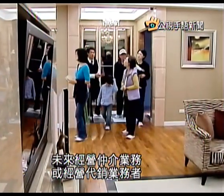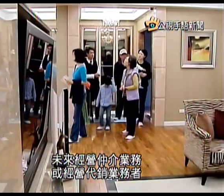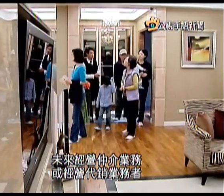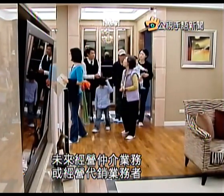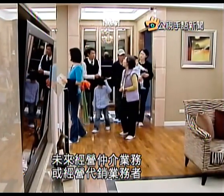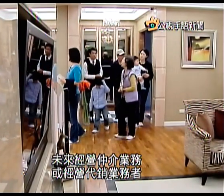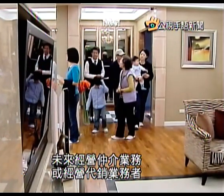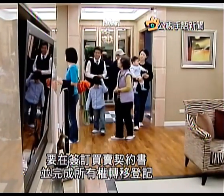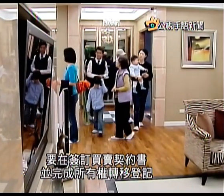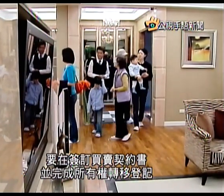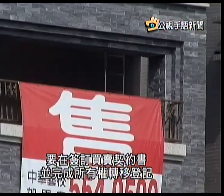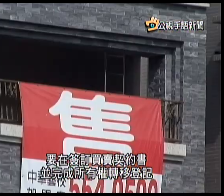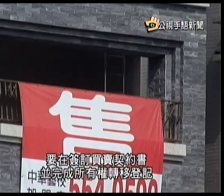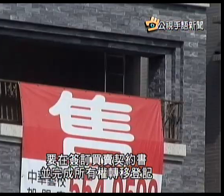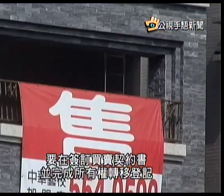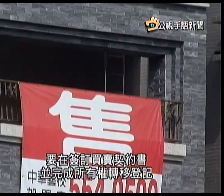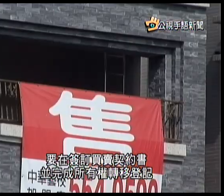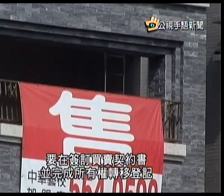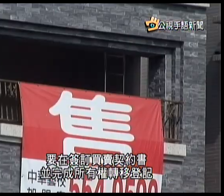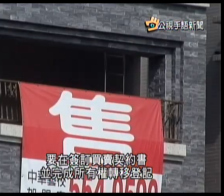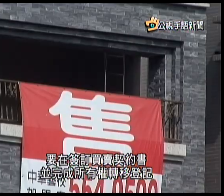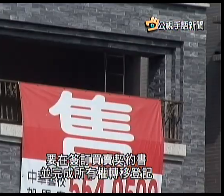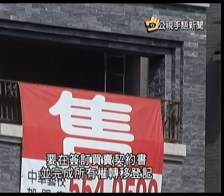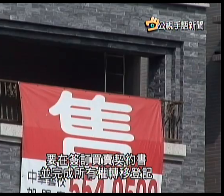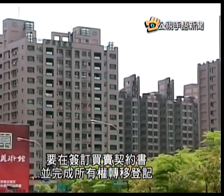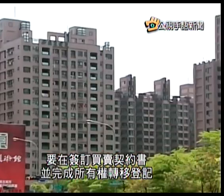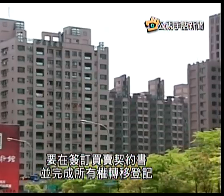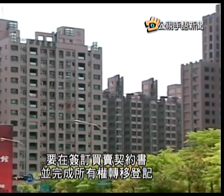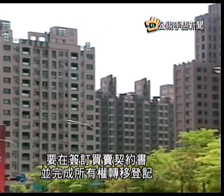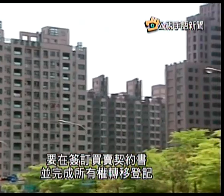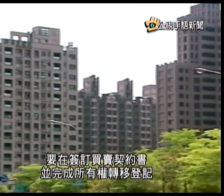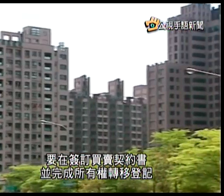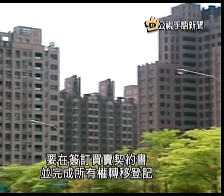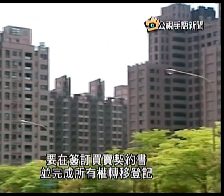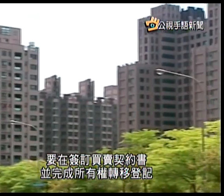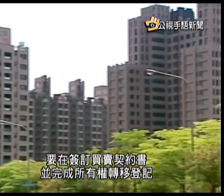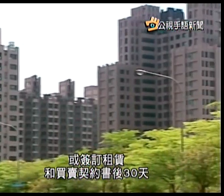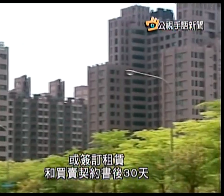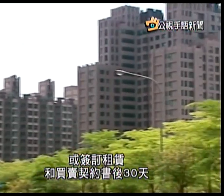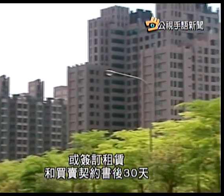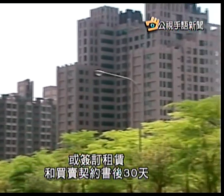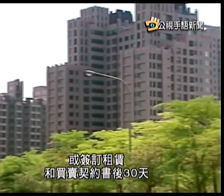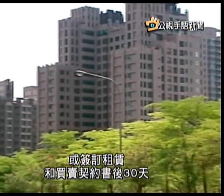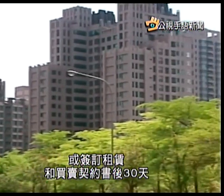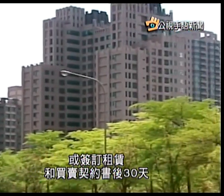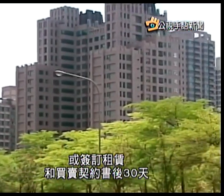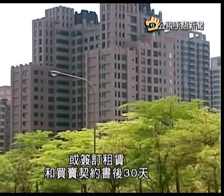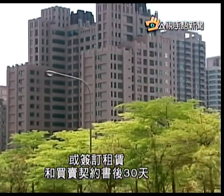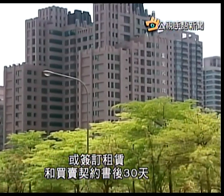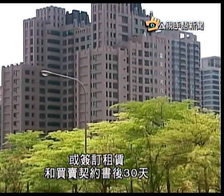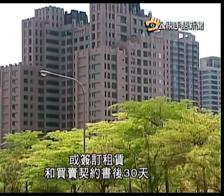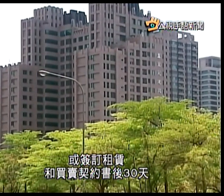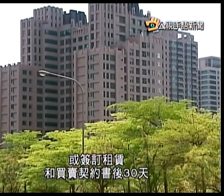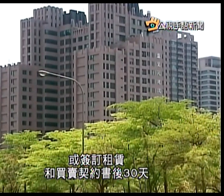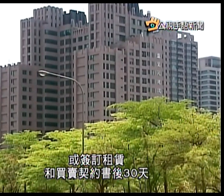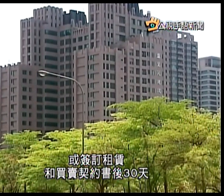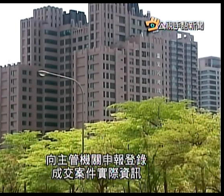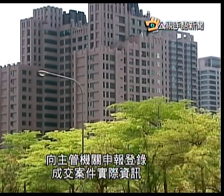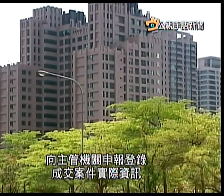业务者，要在签订买卖契约书并完成所有权转移登记，或签订租赁或买卖契约书后30天，向主